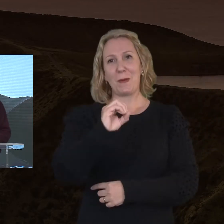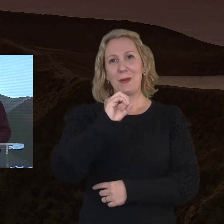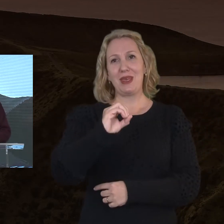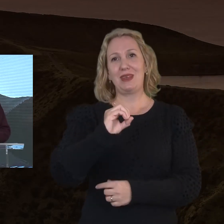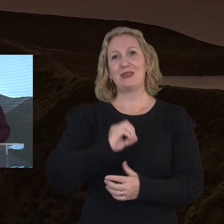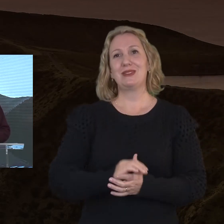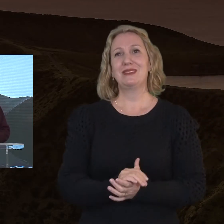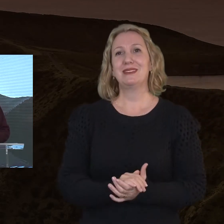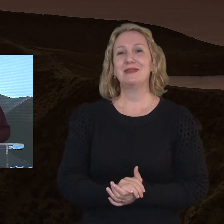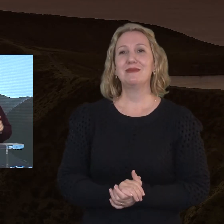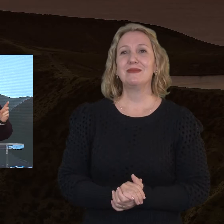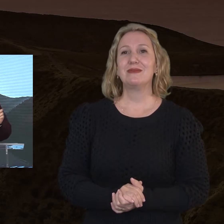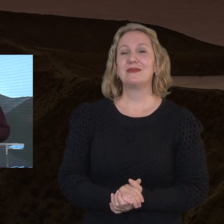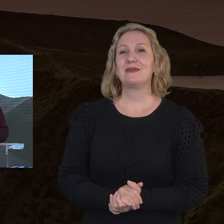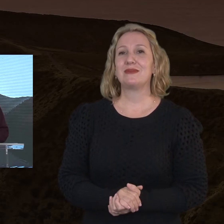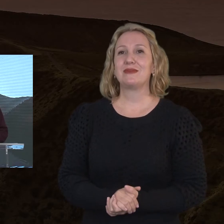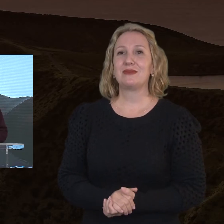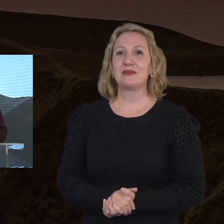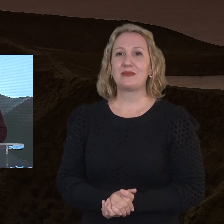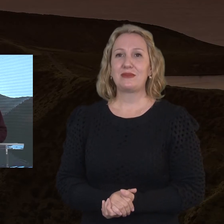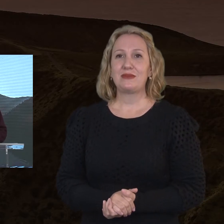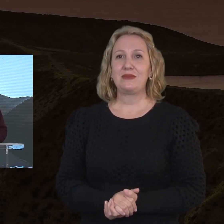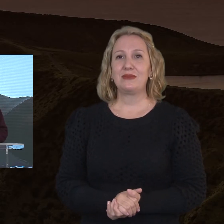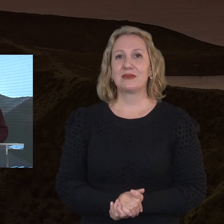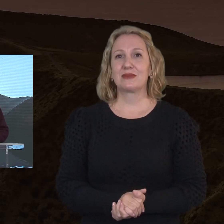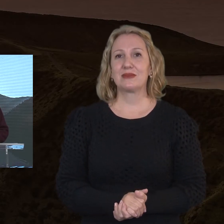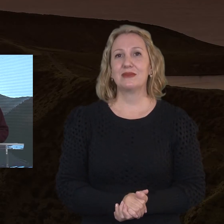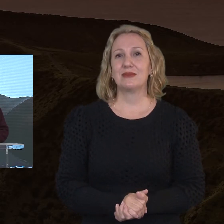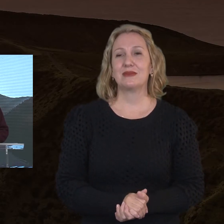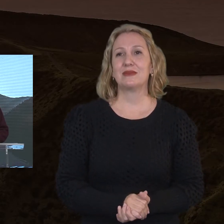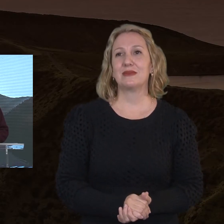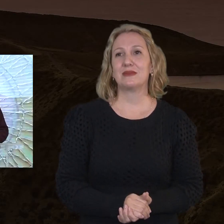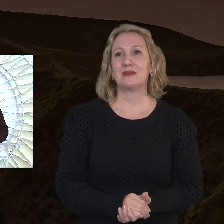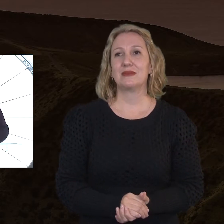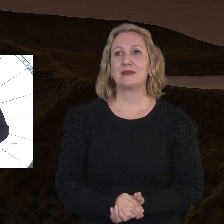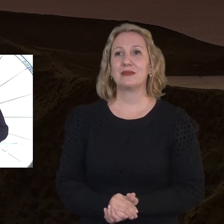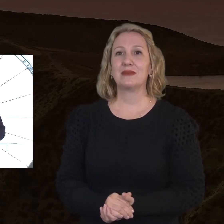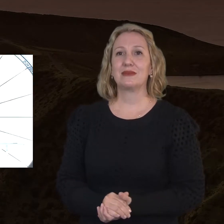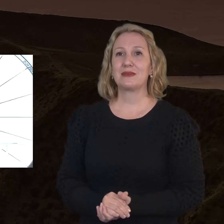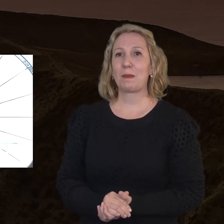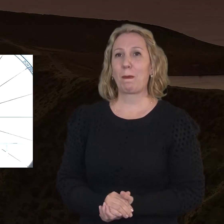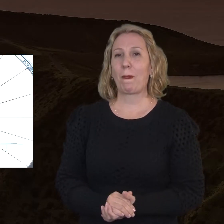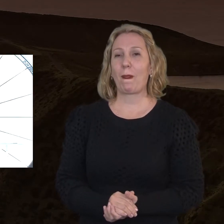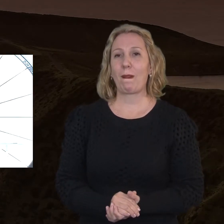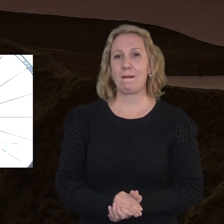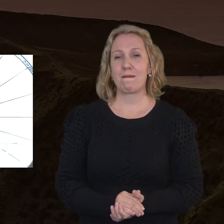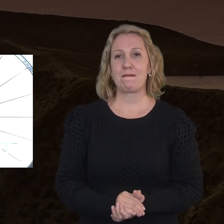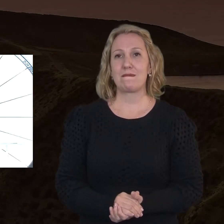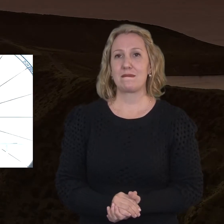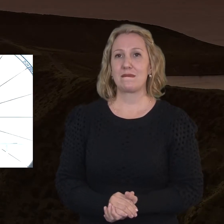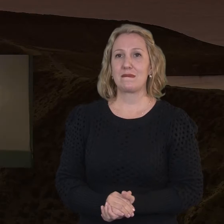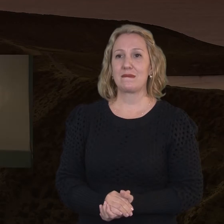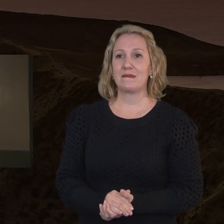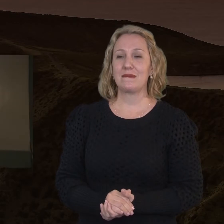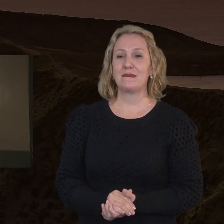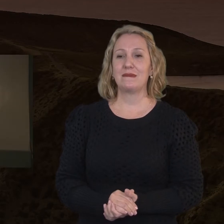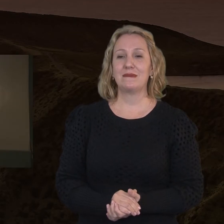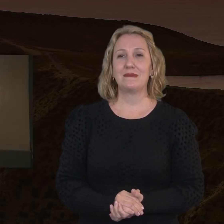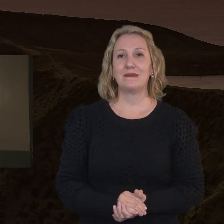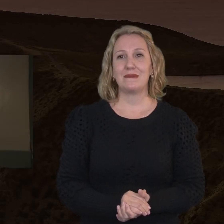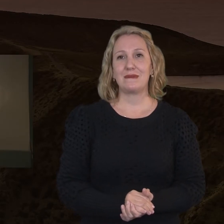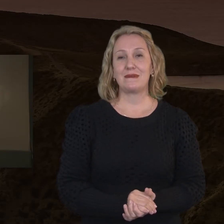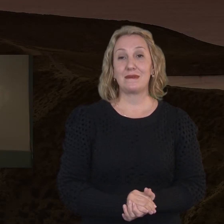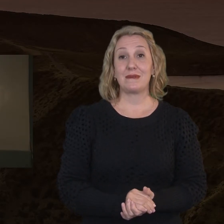então põe da bicicleta aí então tá vendo no